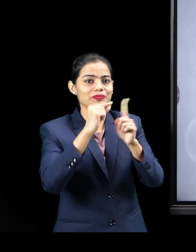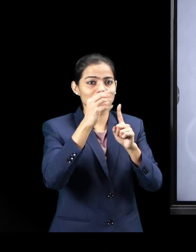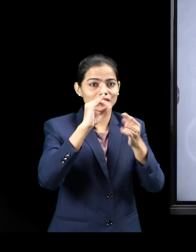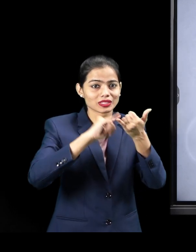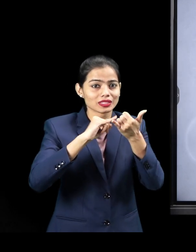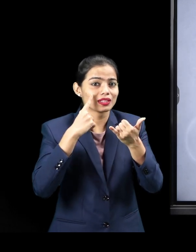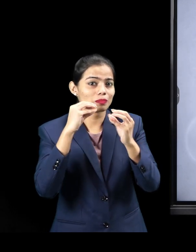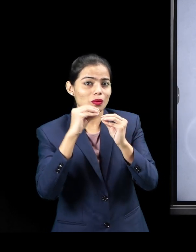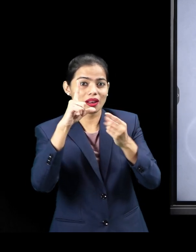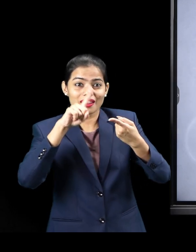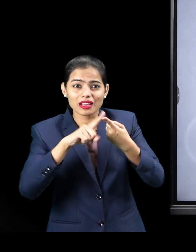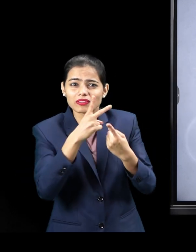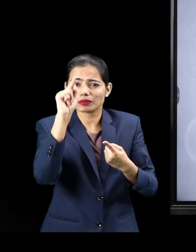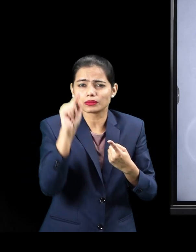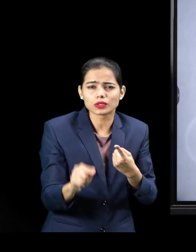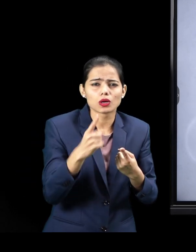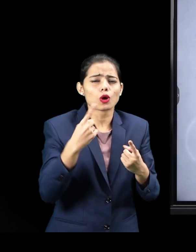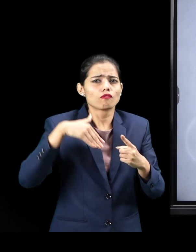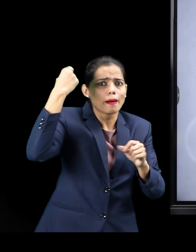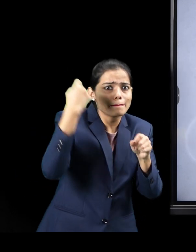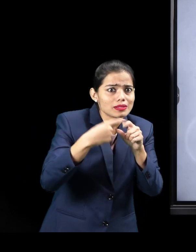అసాధ్యమైన సంఘటన యొక్క సంభావ్యత 0.